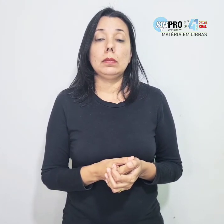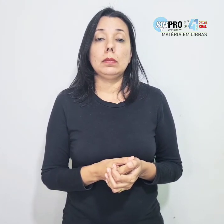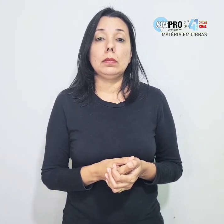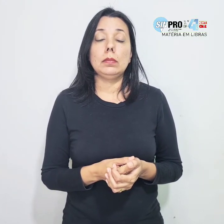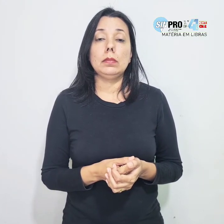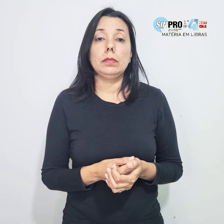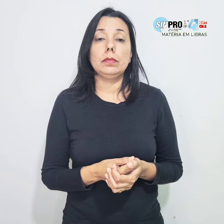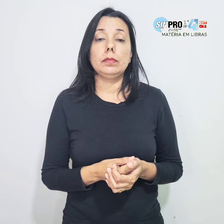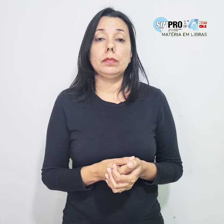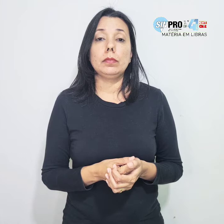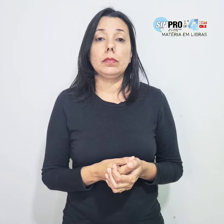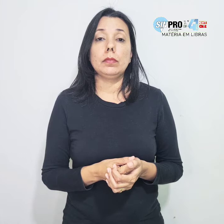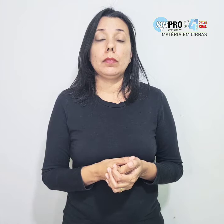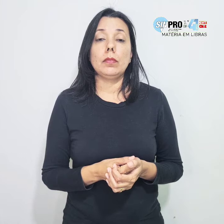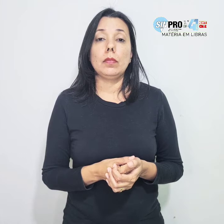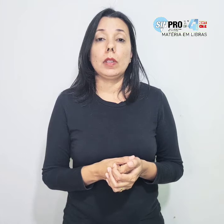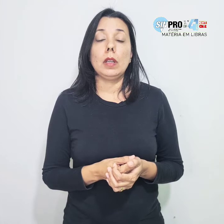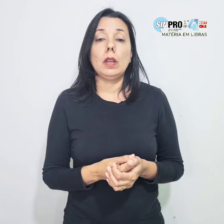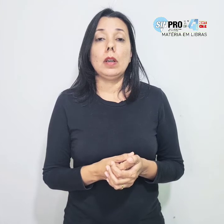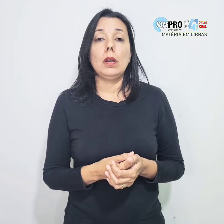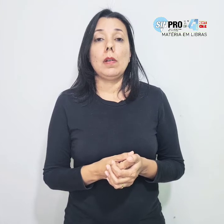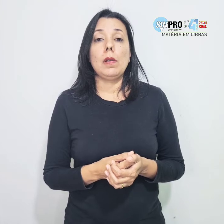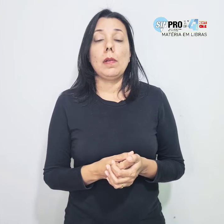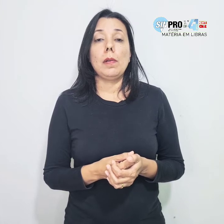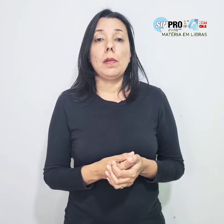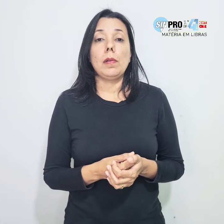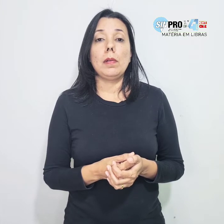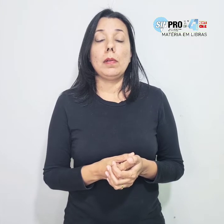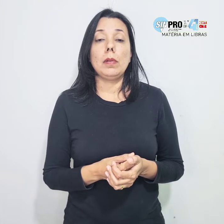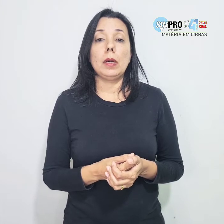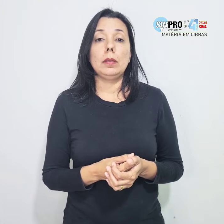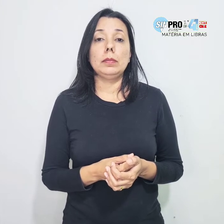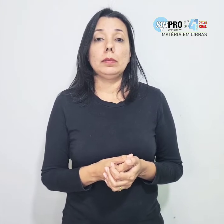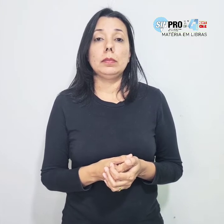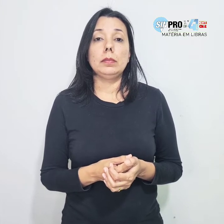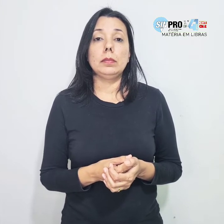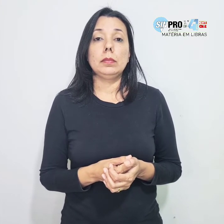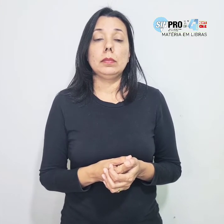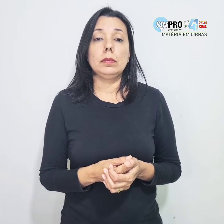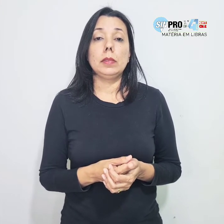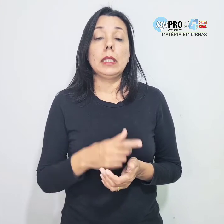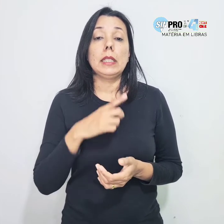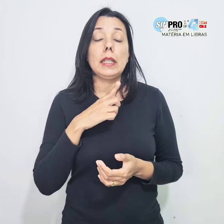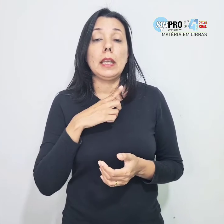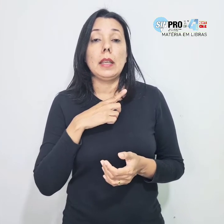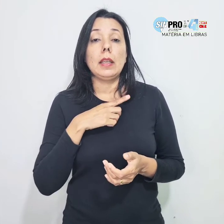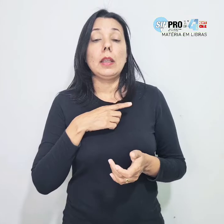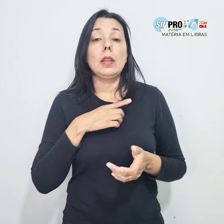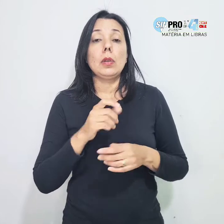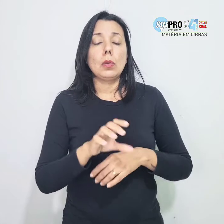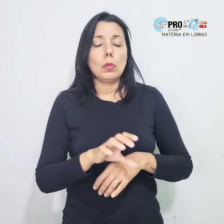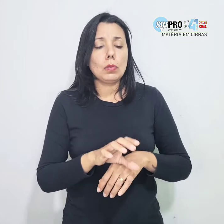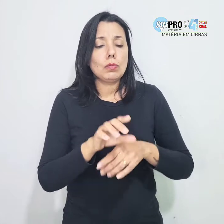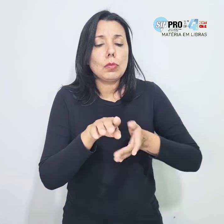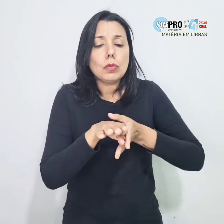O órgão americano Center for Disease Control and Prevention tem um guia completo sobre como